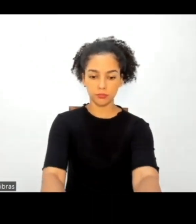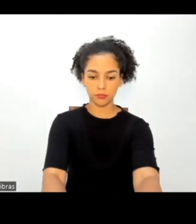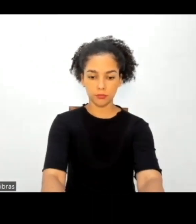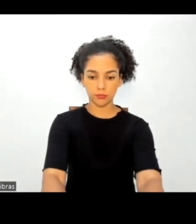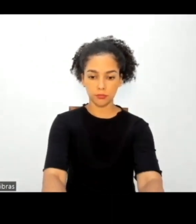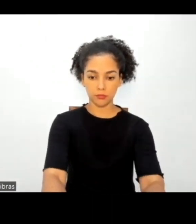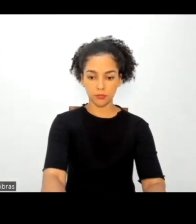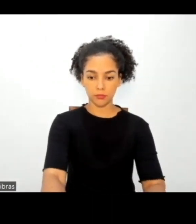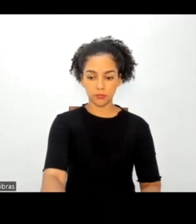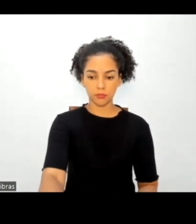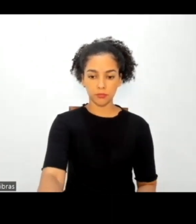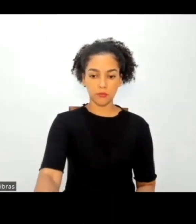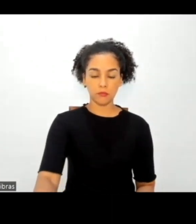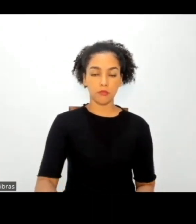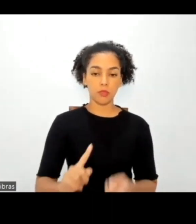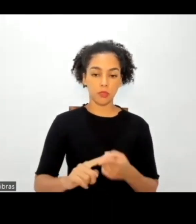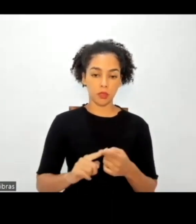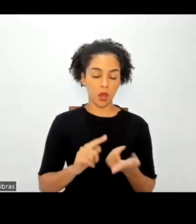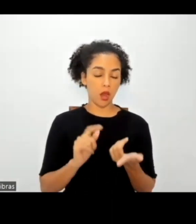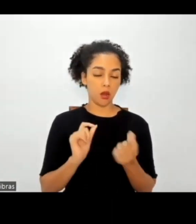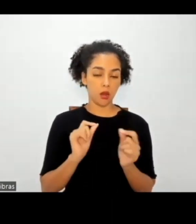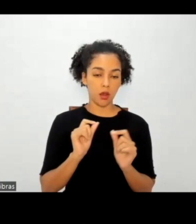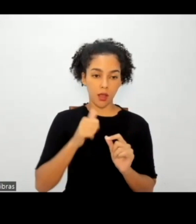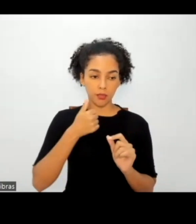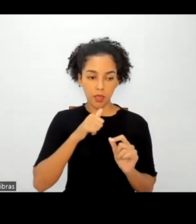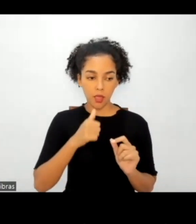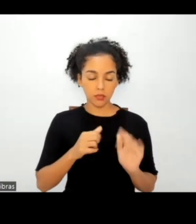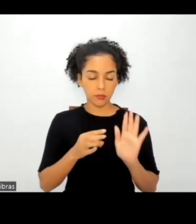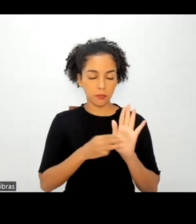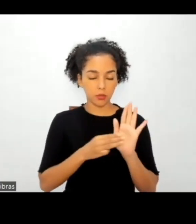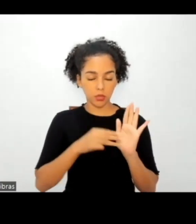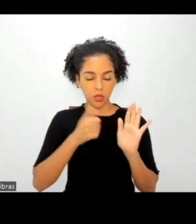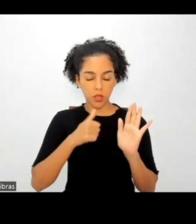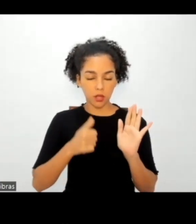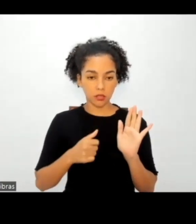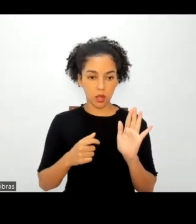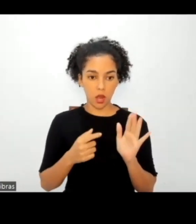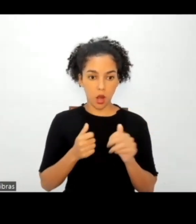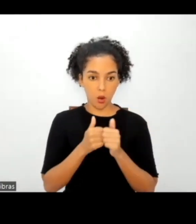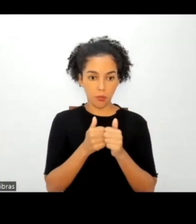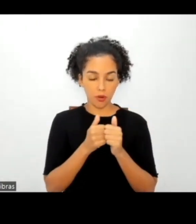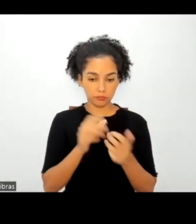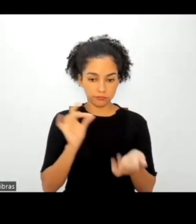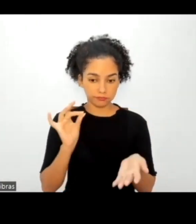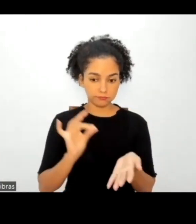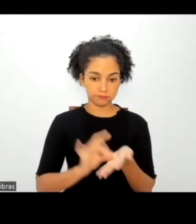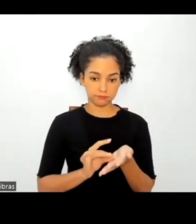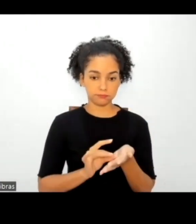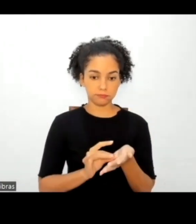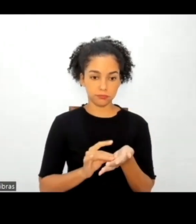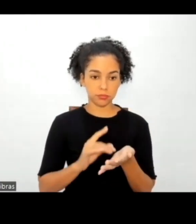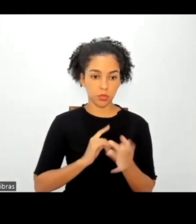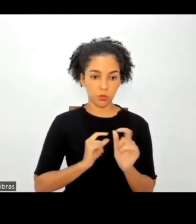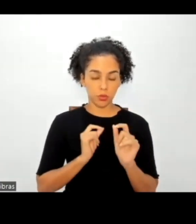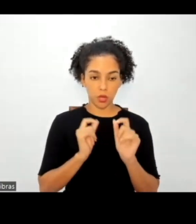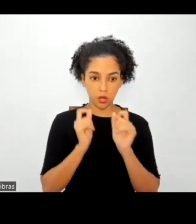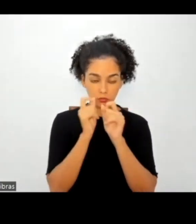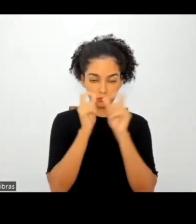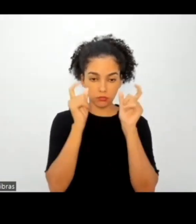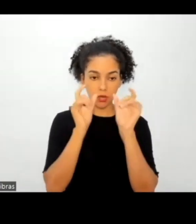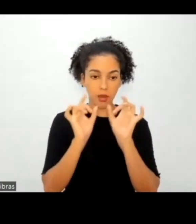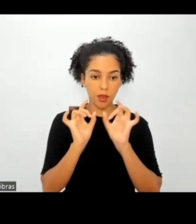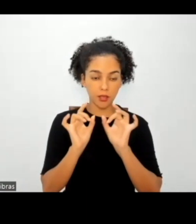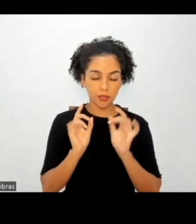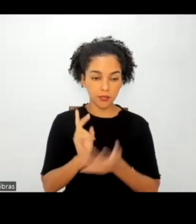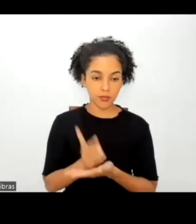de análise, né, que nos coloca a necessidade de acompanhar o real, né? E esse real tem um saltado aos olhos, né, cada vez